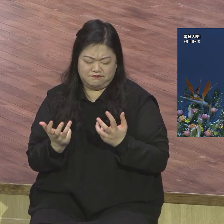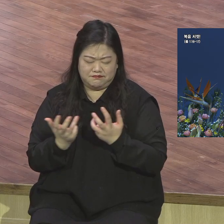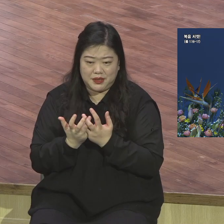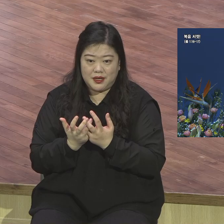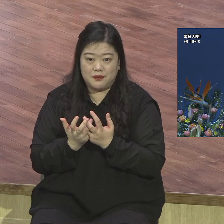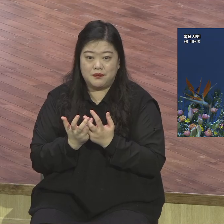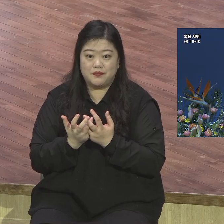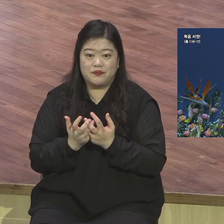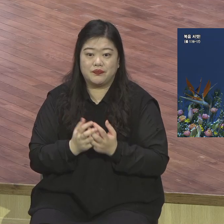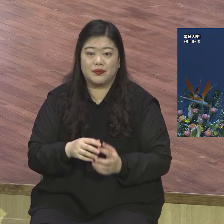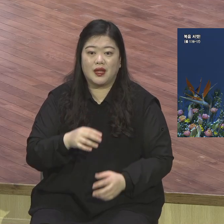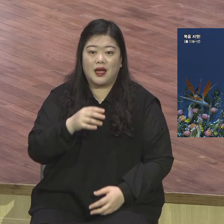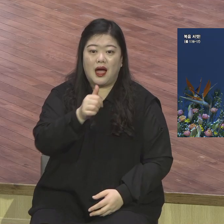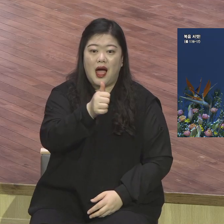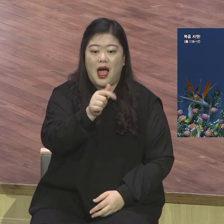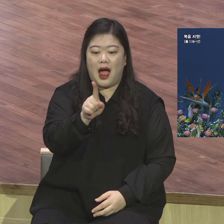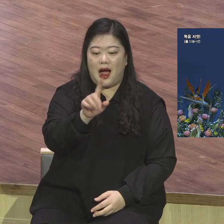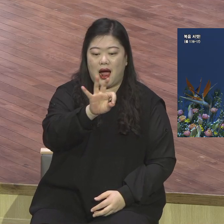탑,